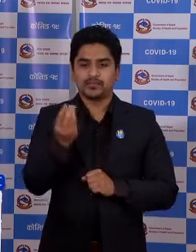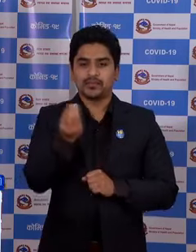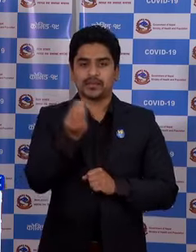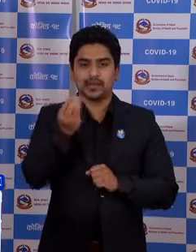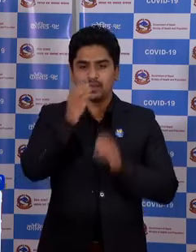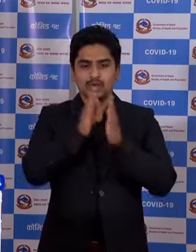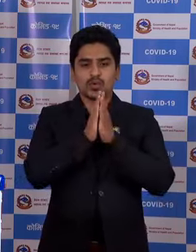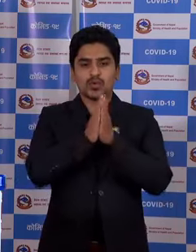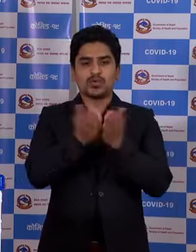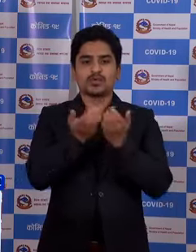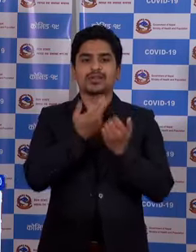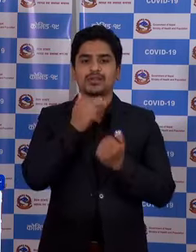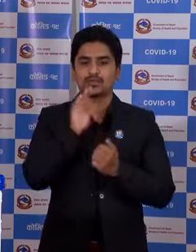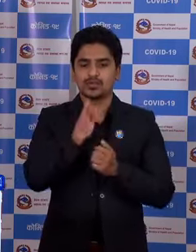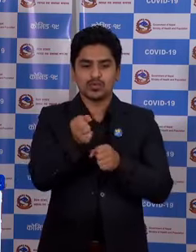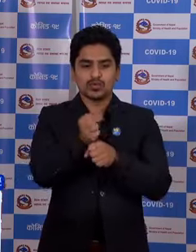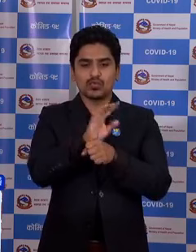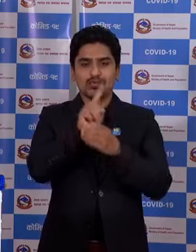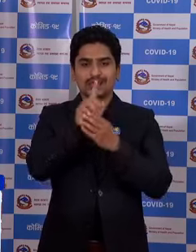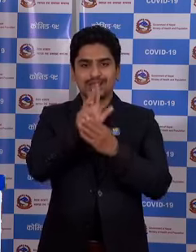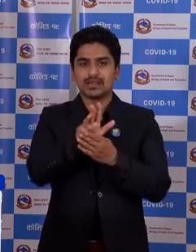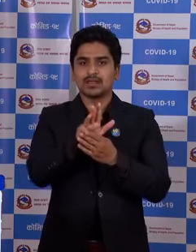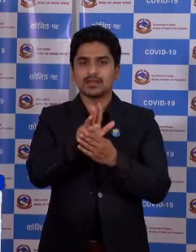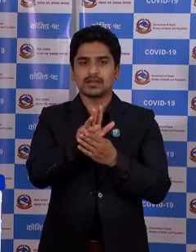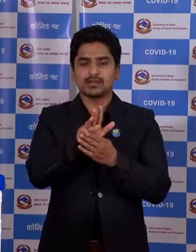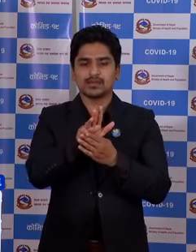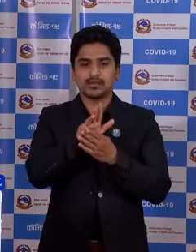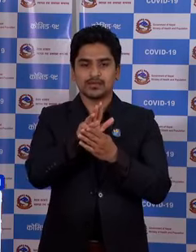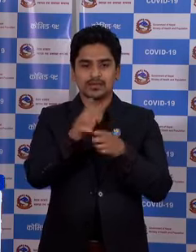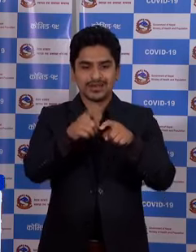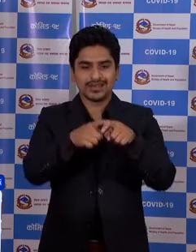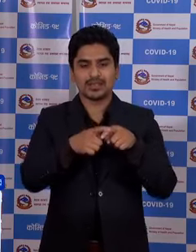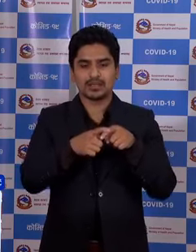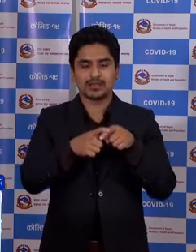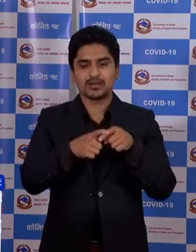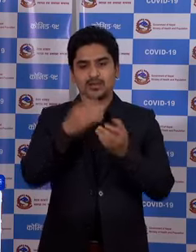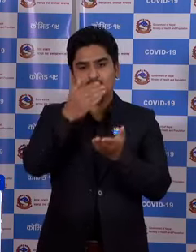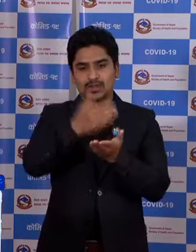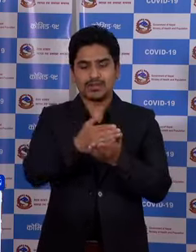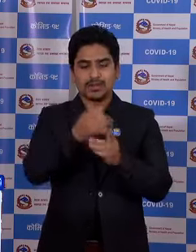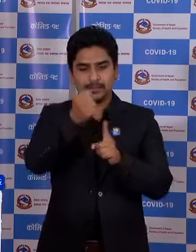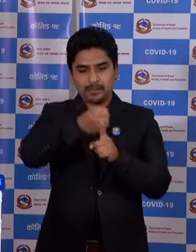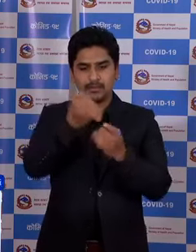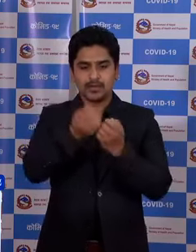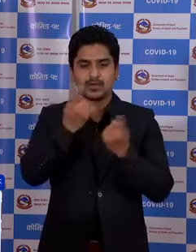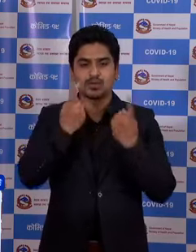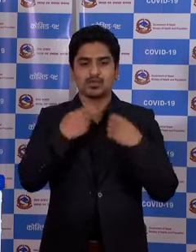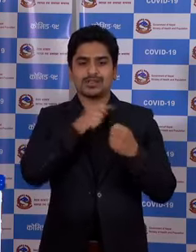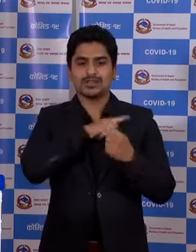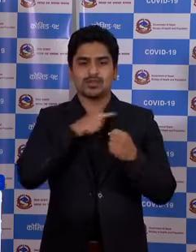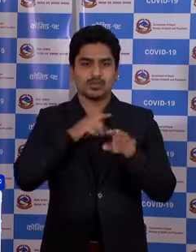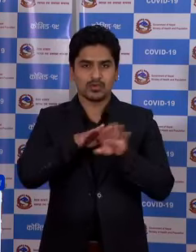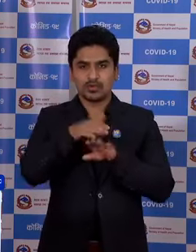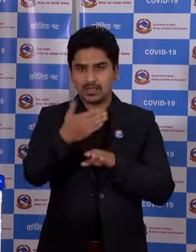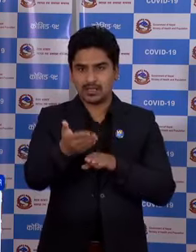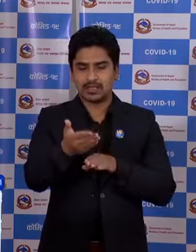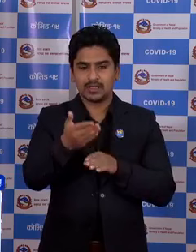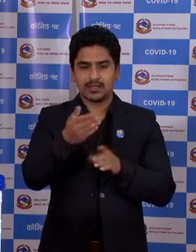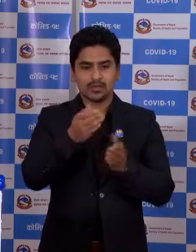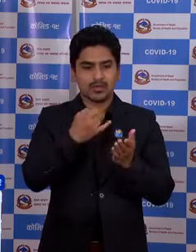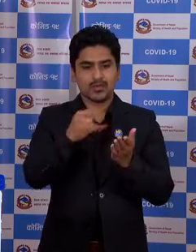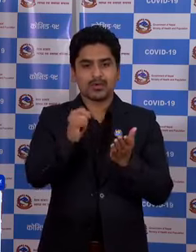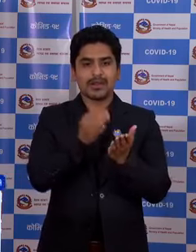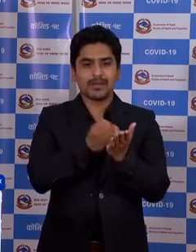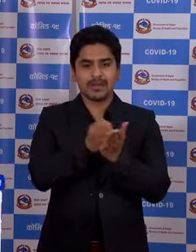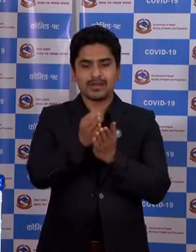केही अनुरोध पनि गर्न चाहन्छु। COVID-19 को नियन्त्रण तथा रोकथाममा खटिएका स्वास्थ्य कर्मीहरूलाई